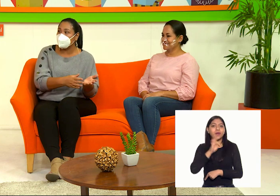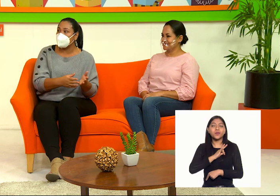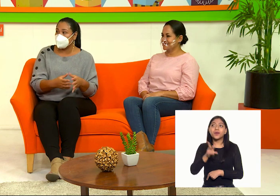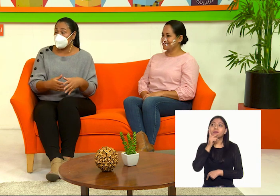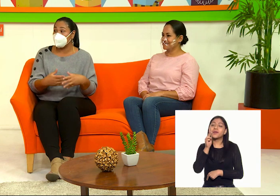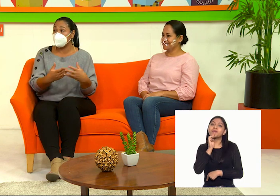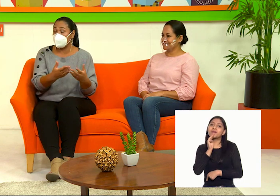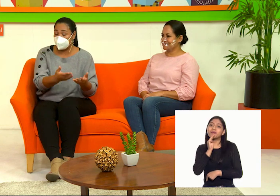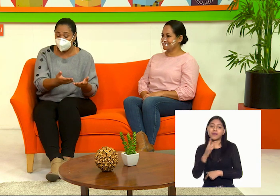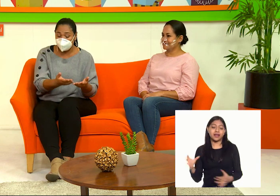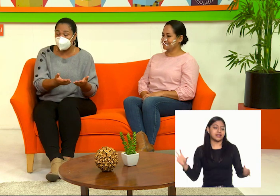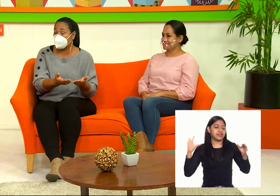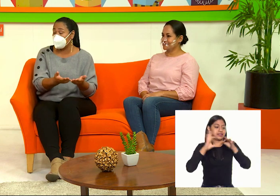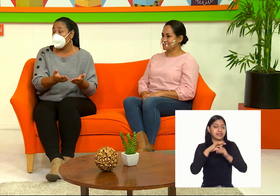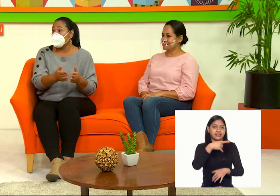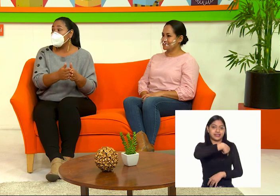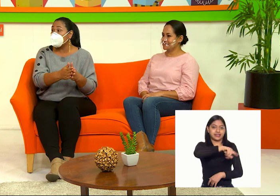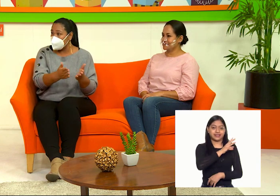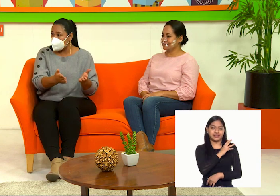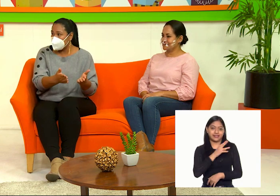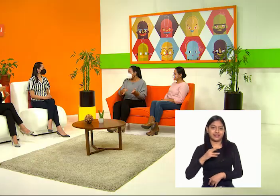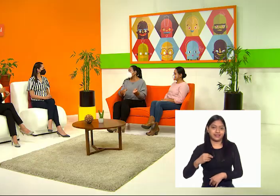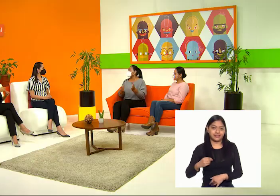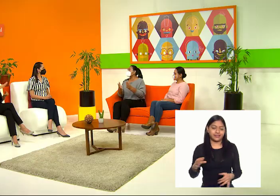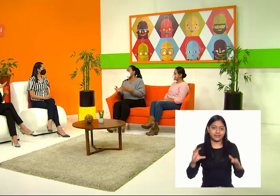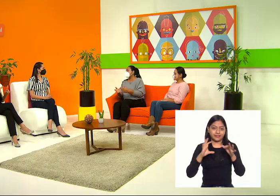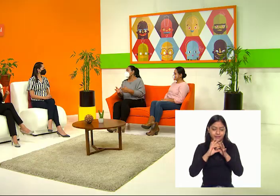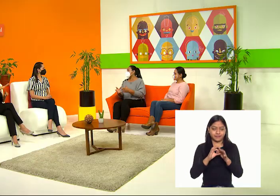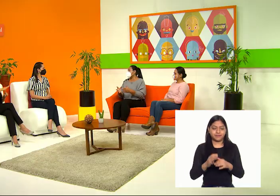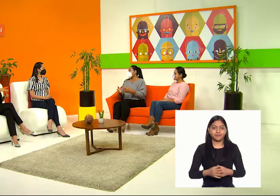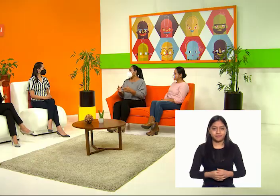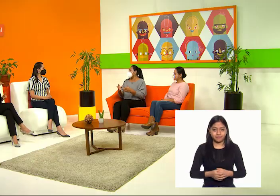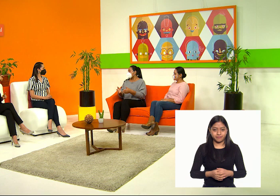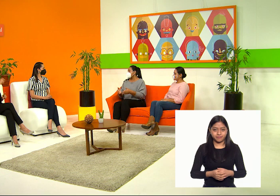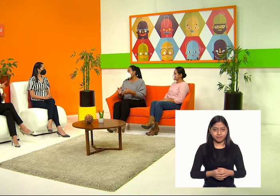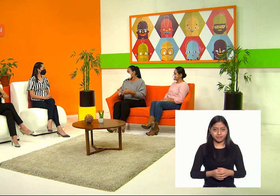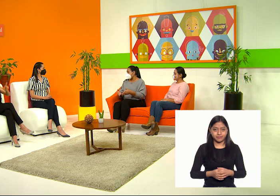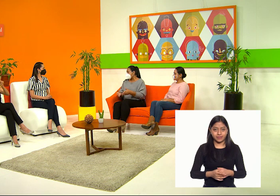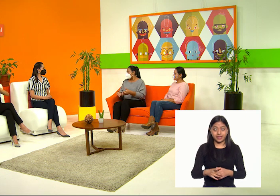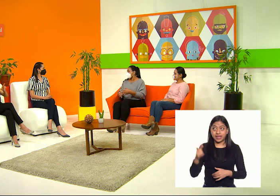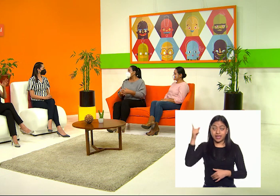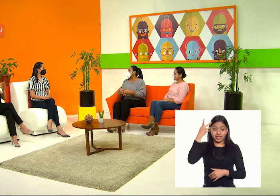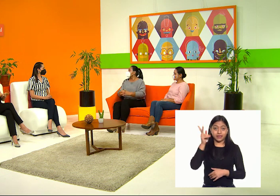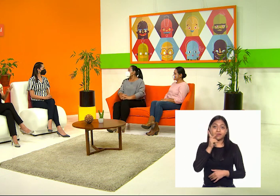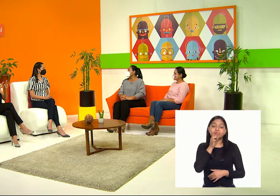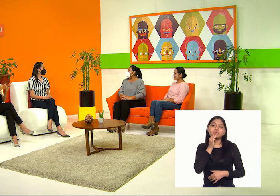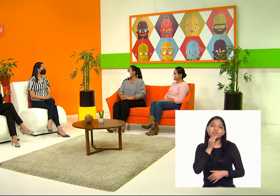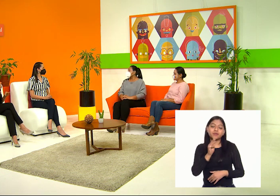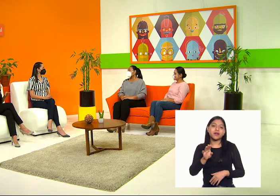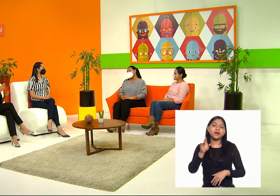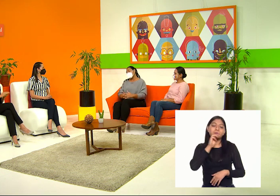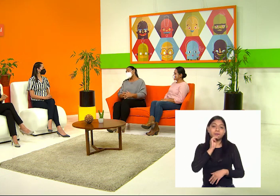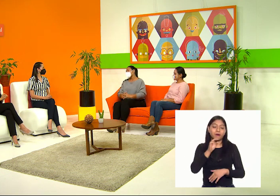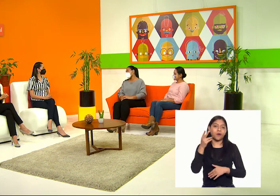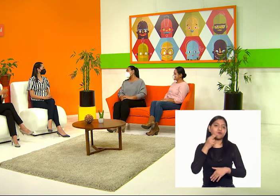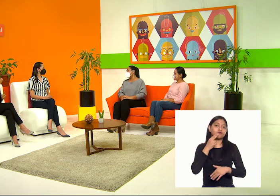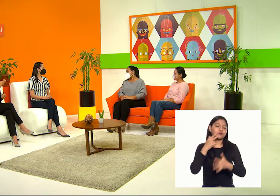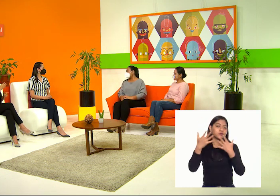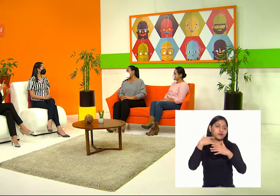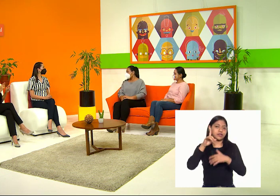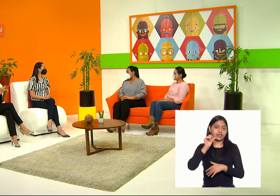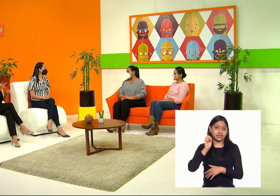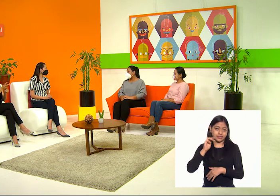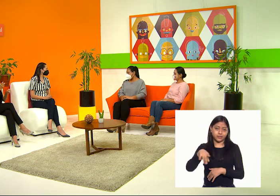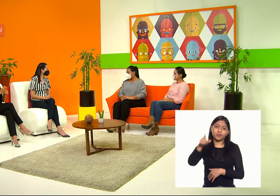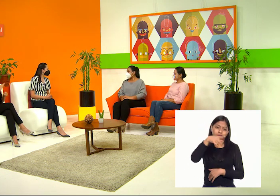estén en contacto tanto con textos como con la lengua de señas mexicana. Entonces, pues esa es la